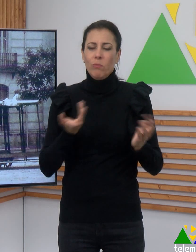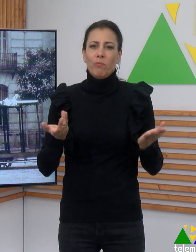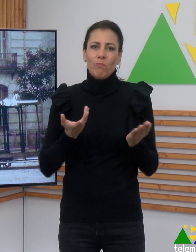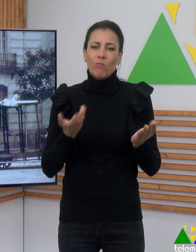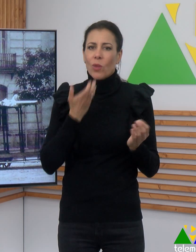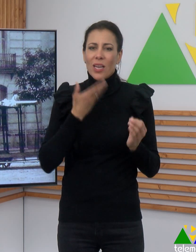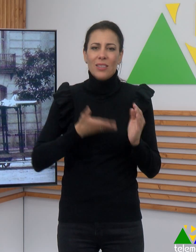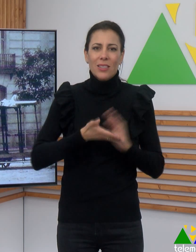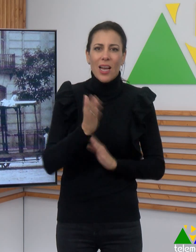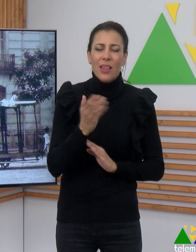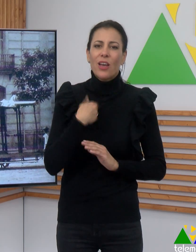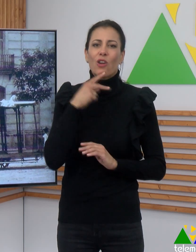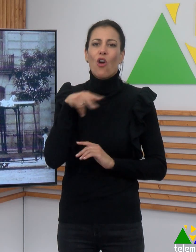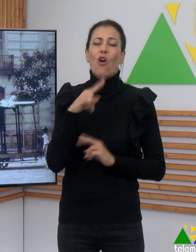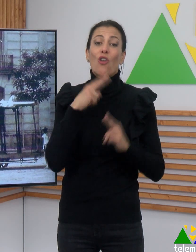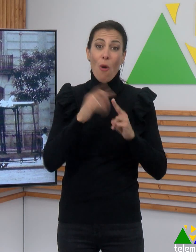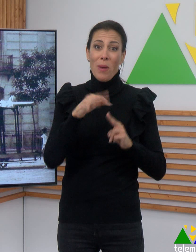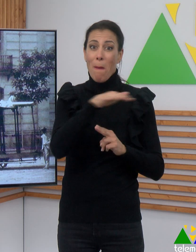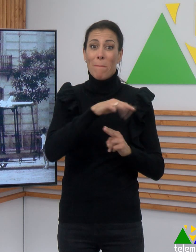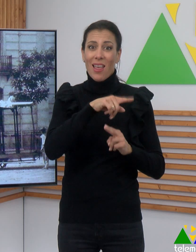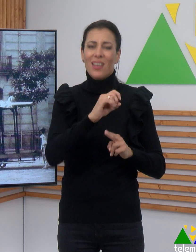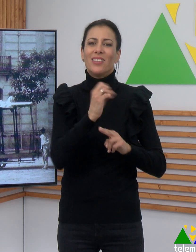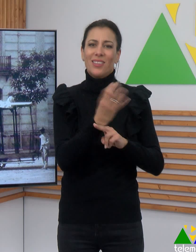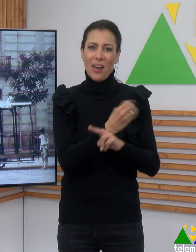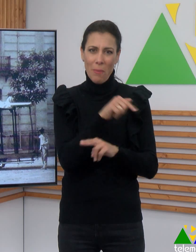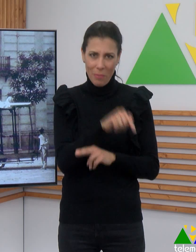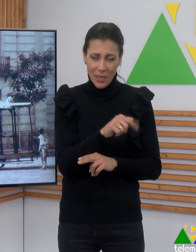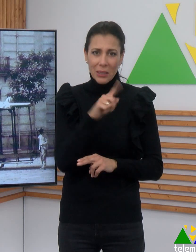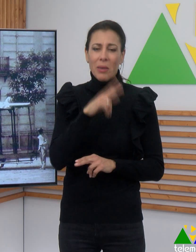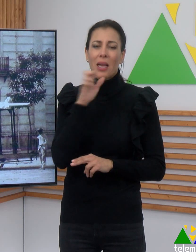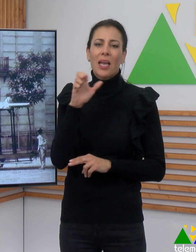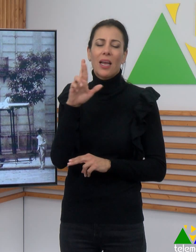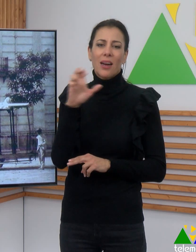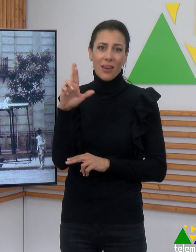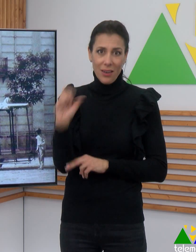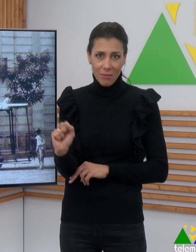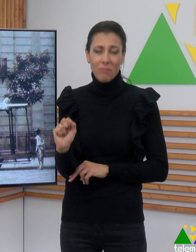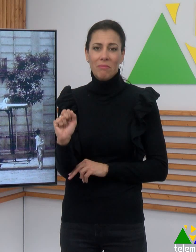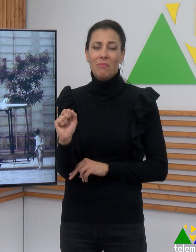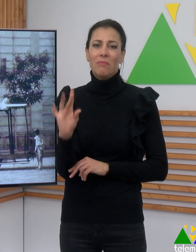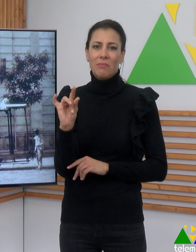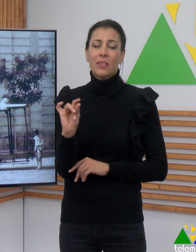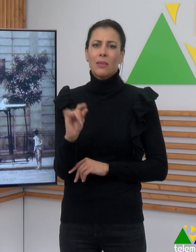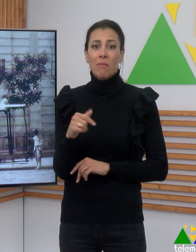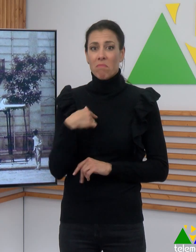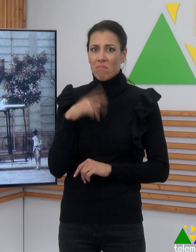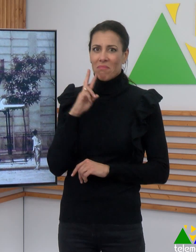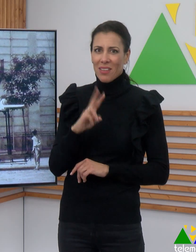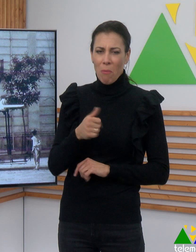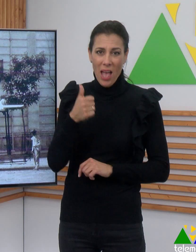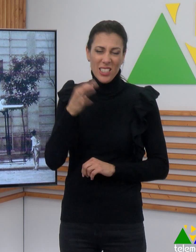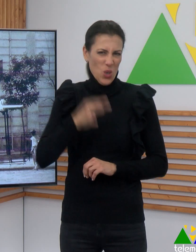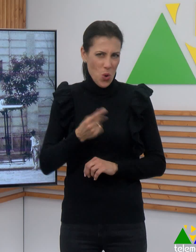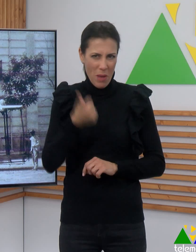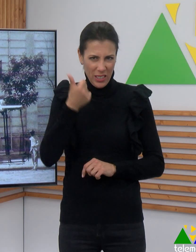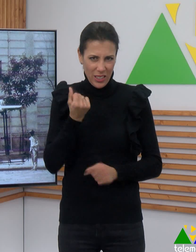en lo que hoy nosotros llamamos la Plaza del Tranvía. La Plaza de los Herreros, la Plaza del Tranvía, que es. Y a lo mejor era hasta más económico darle a comer, pues, seguramente, a los